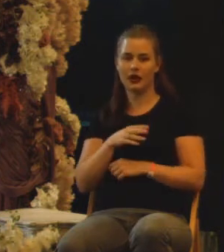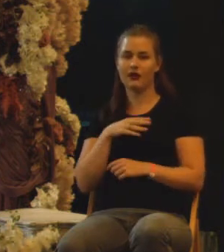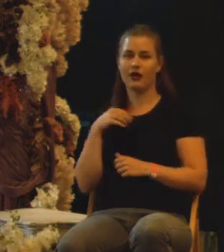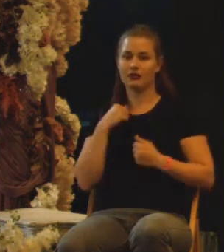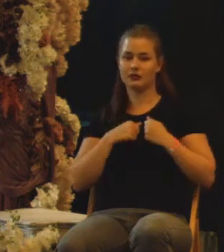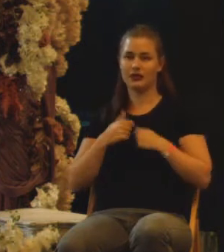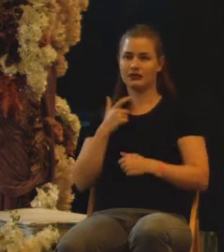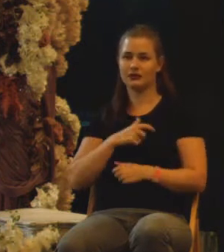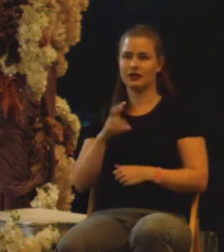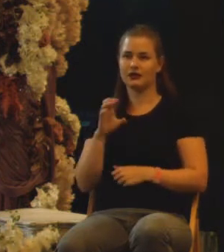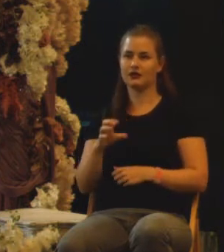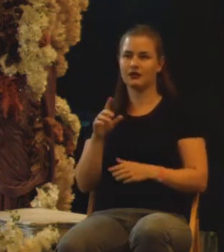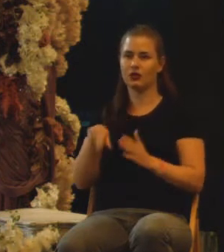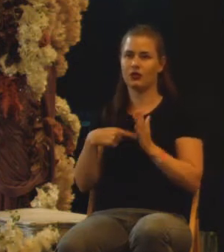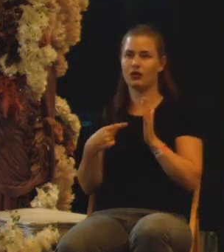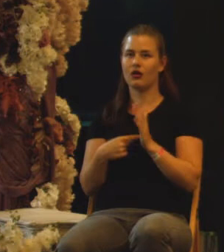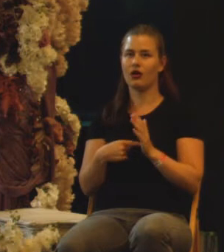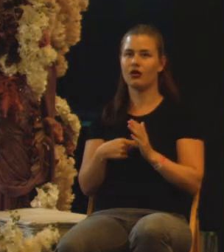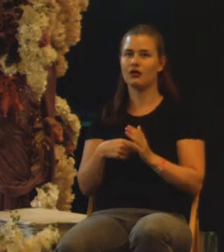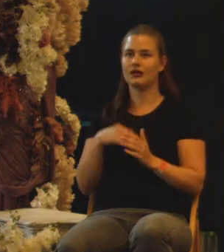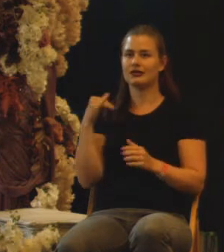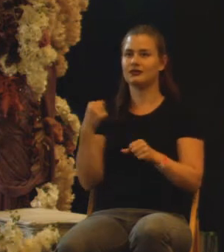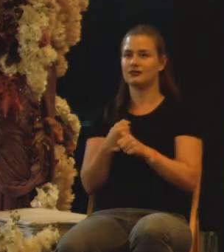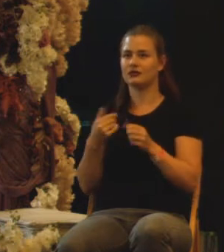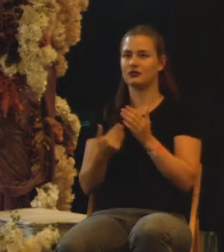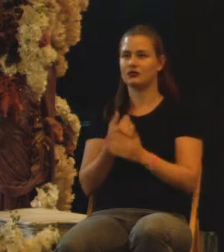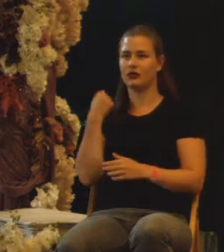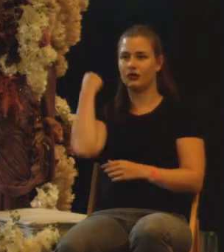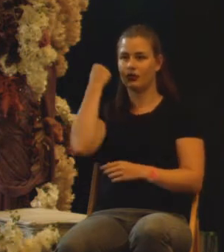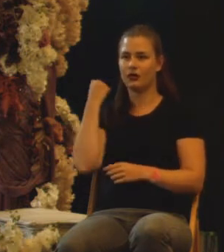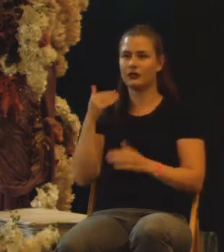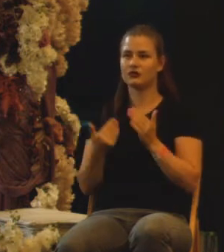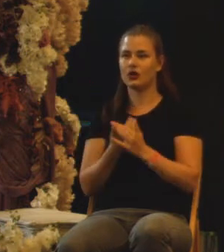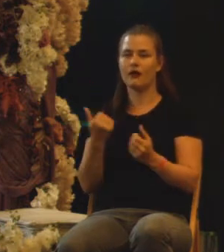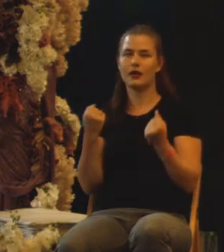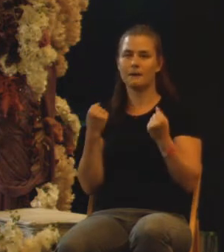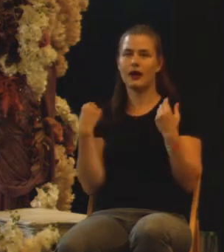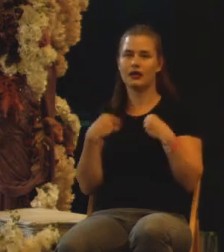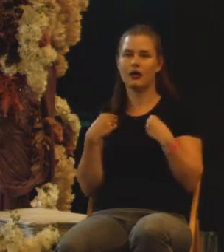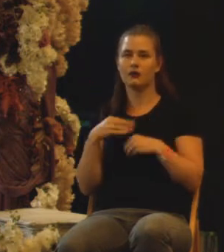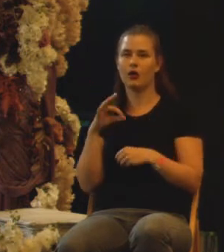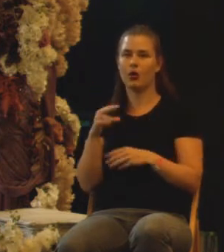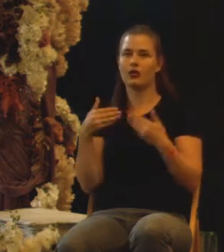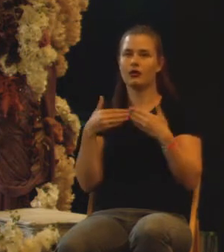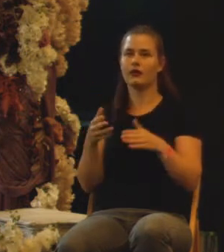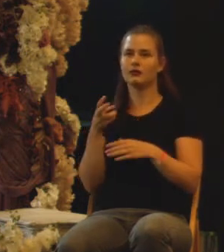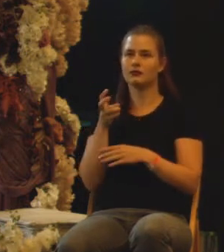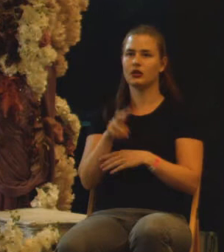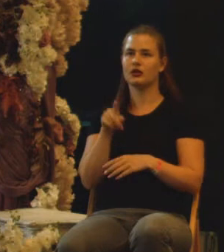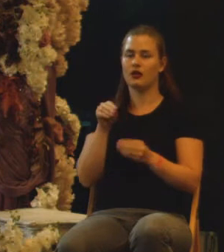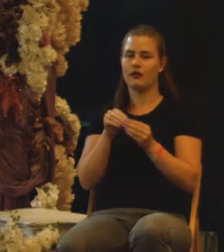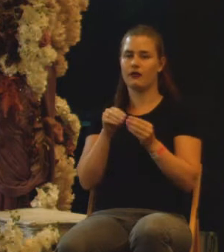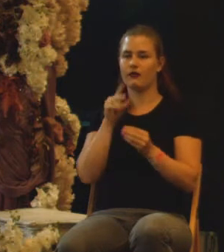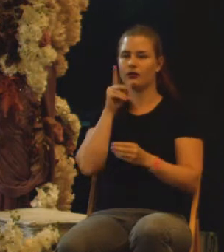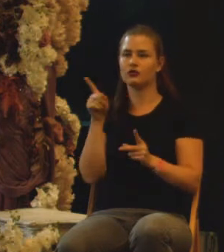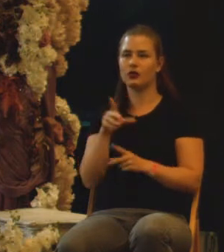город, как говорится, закрутила опять дульку, опять одела тот же спортивный костюм, он открывает дверь, заходит, ты в том же виде, в котором